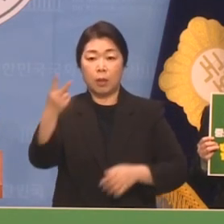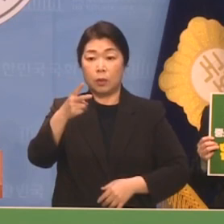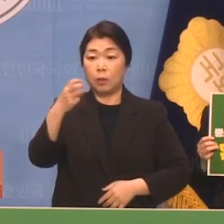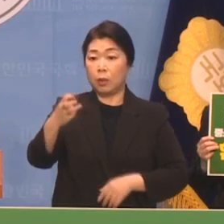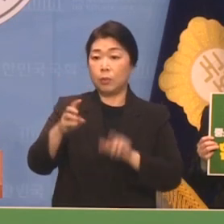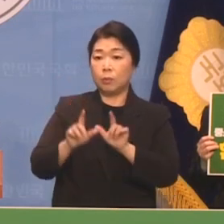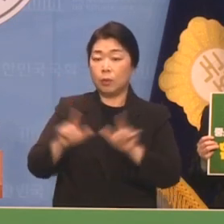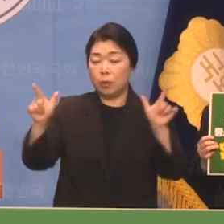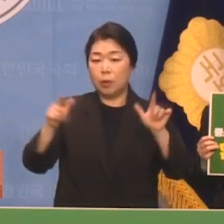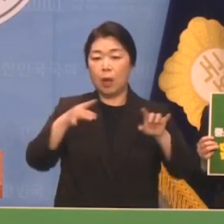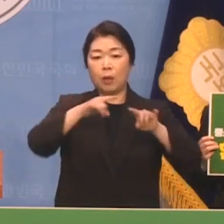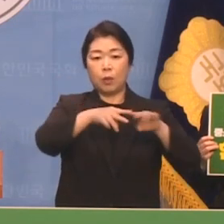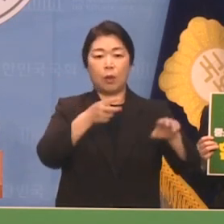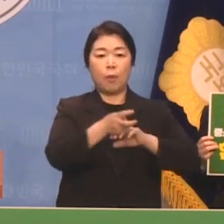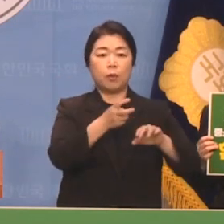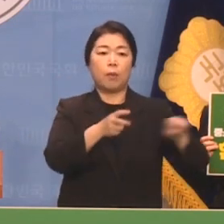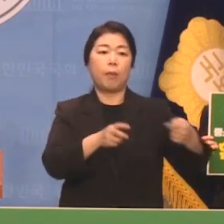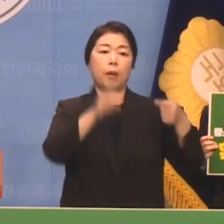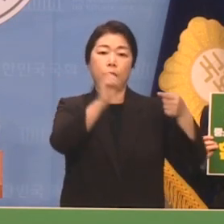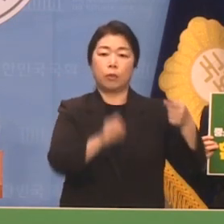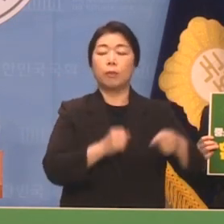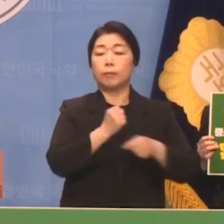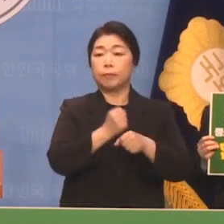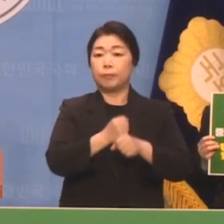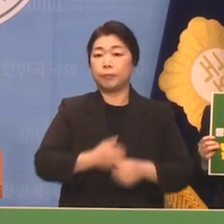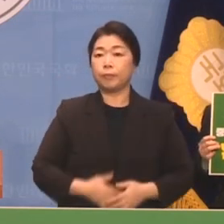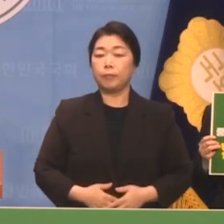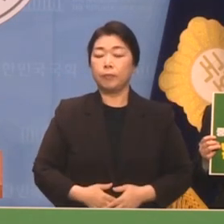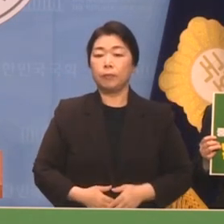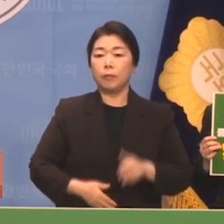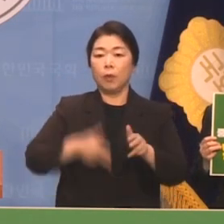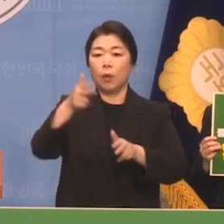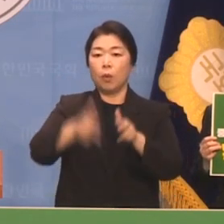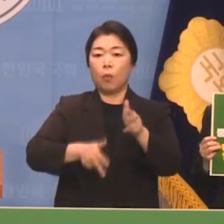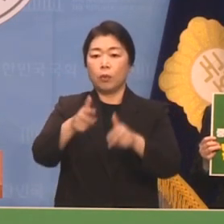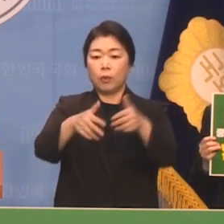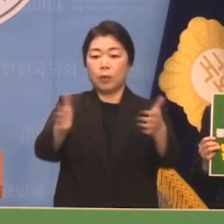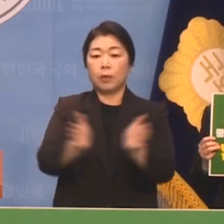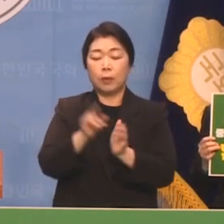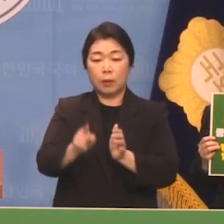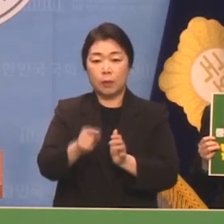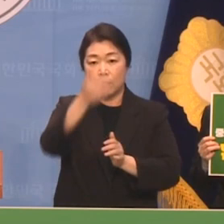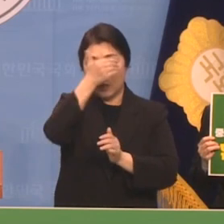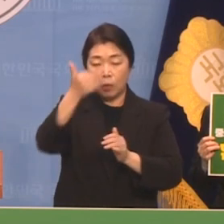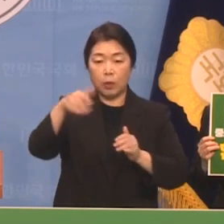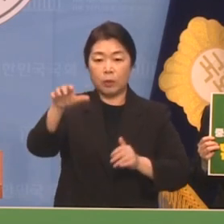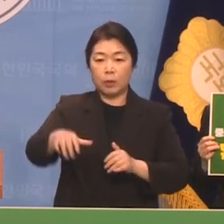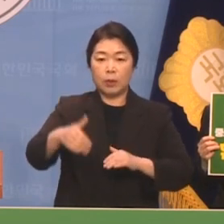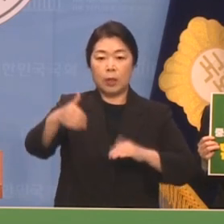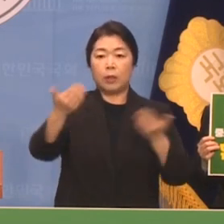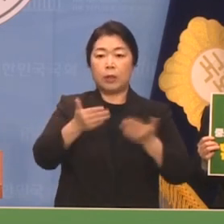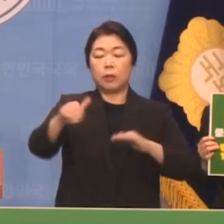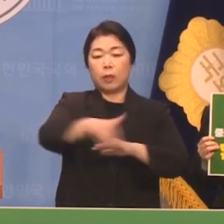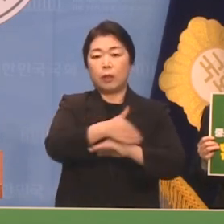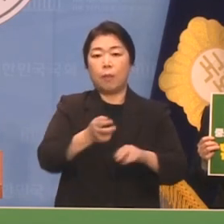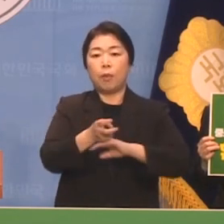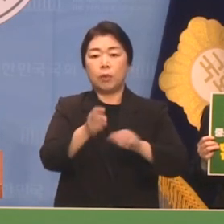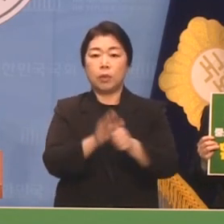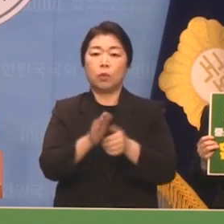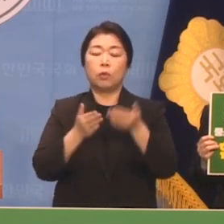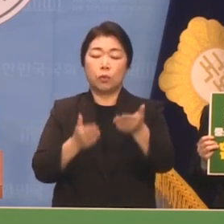전기버스 100% 달성하겠습니다. 공단지역 청년 출퇴근 지원버스를 운영하고 전국 1만